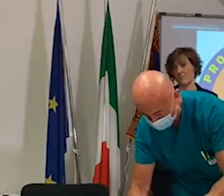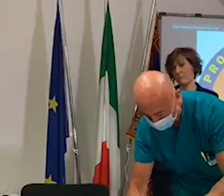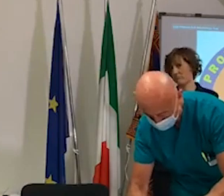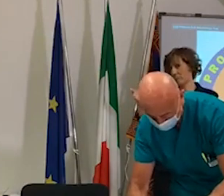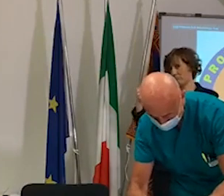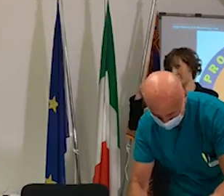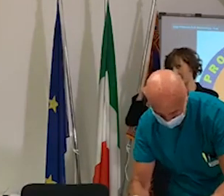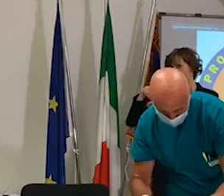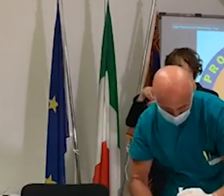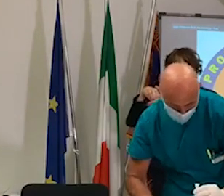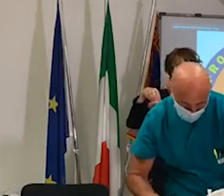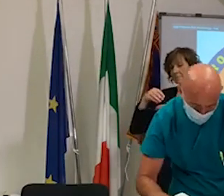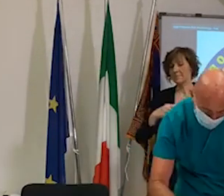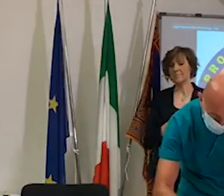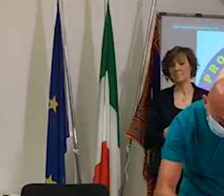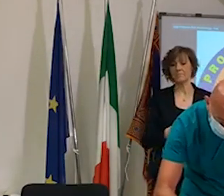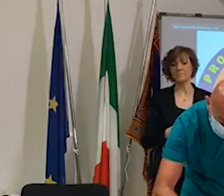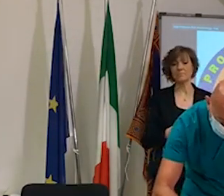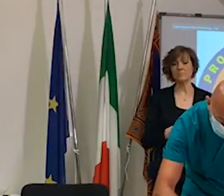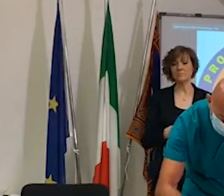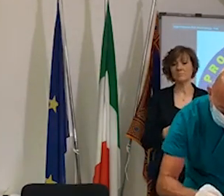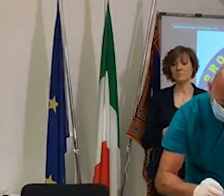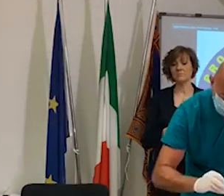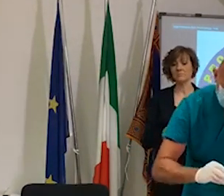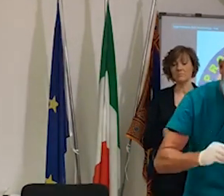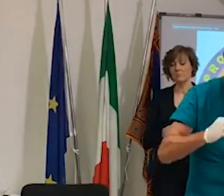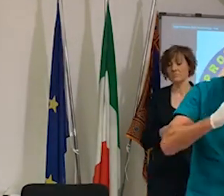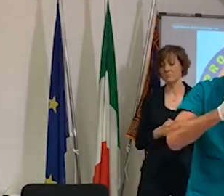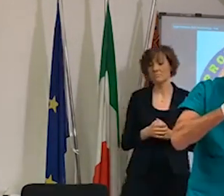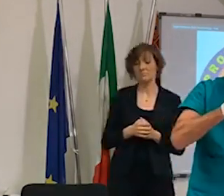qua dentro, viene messo un